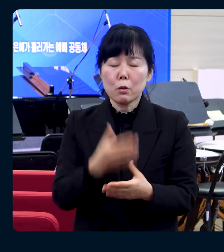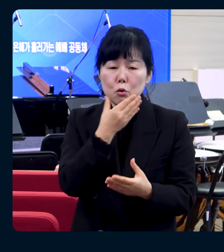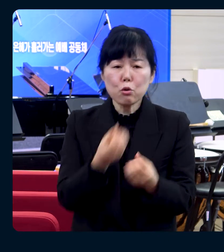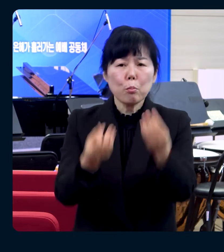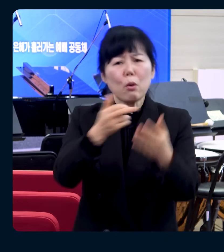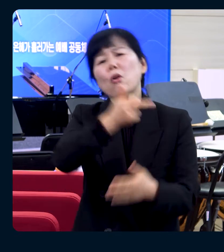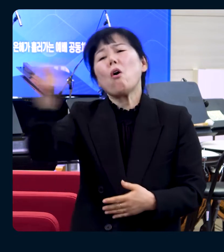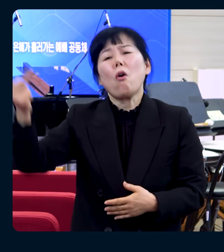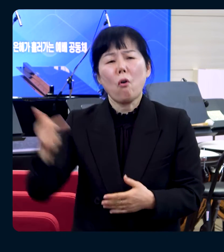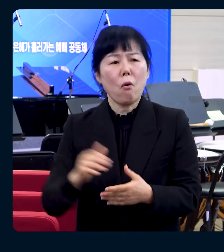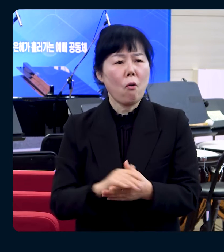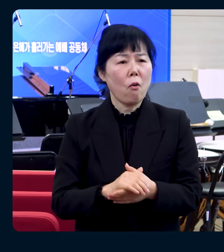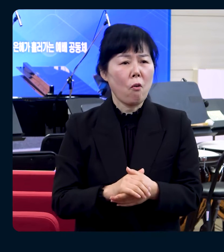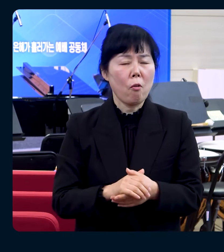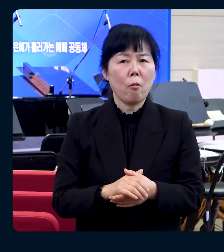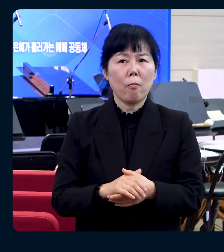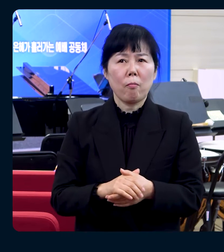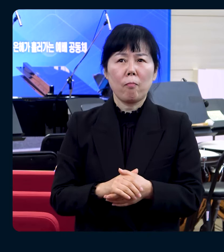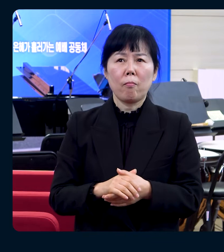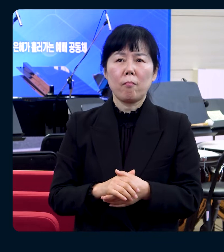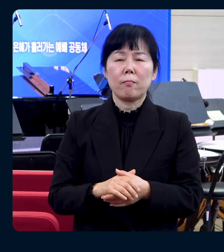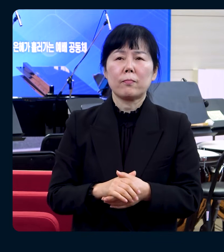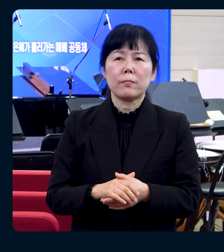그 축복의 크기가 결정됩니다.